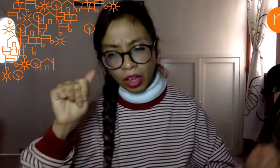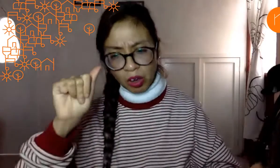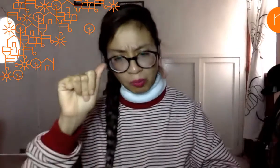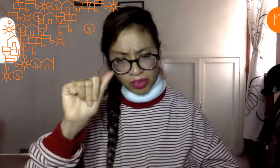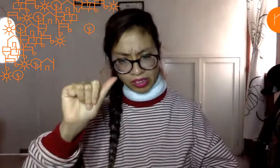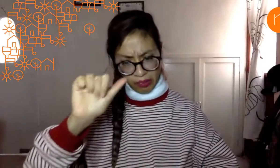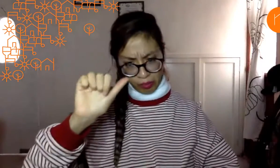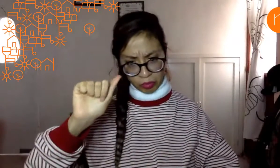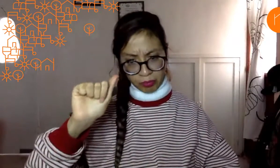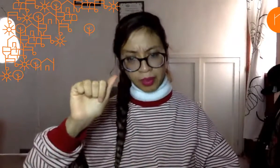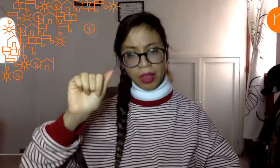comenzamos.